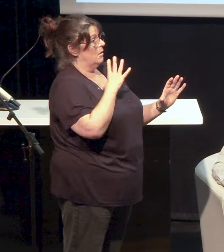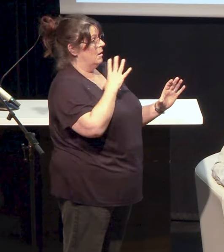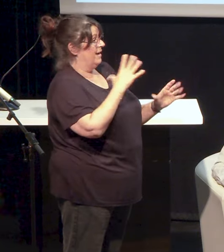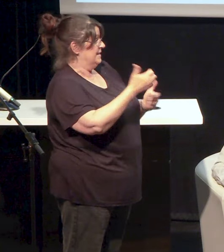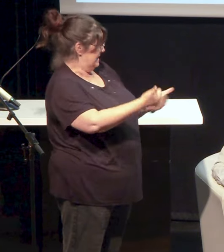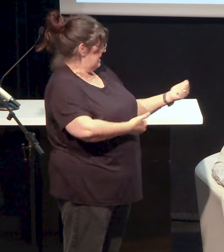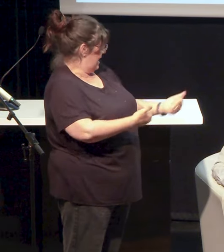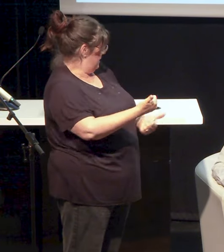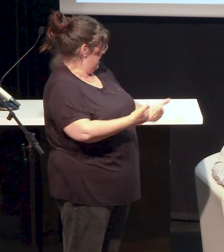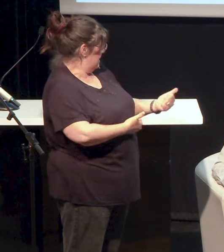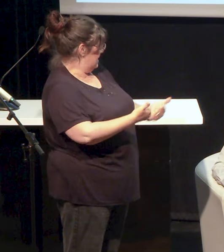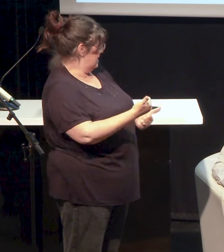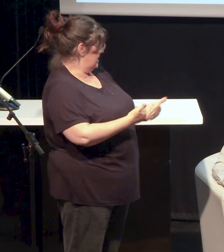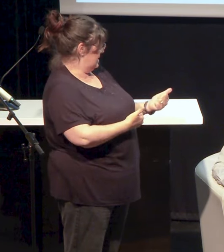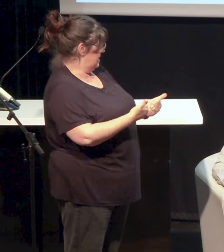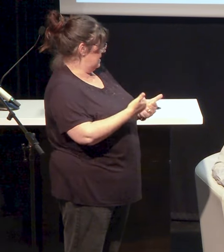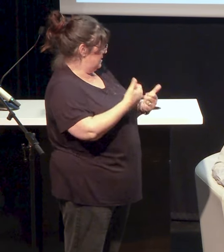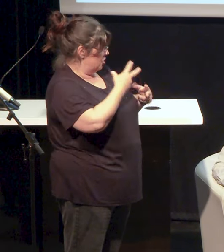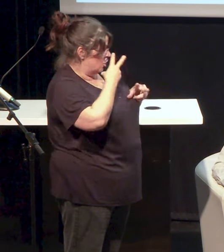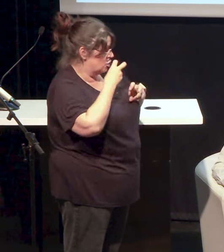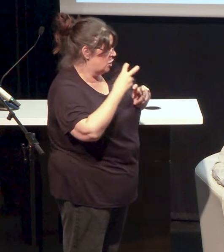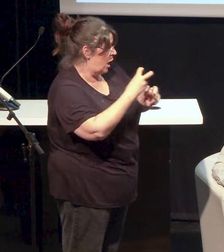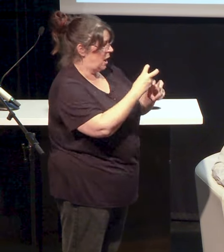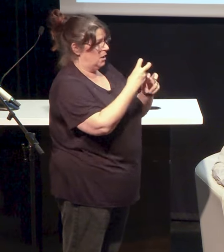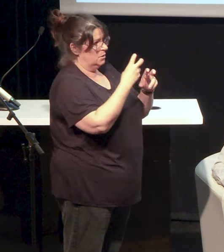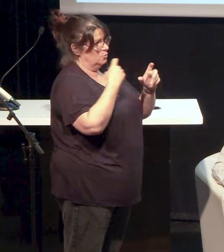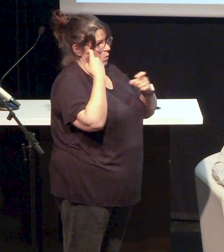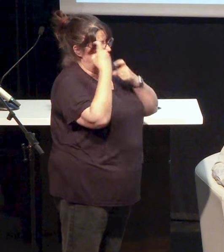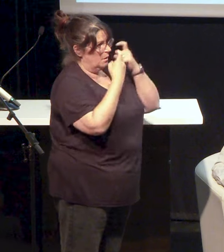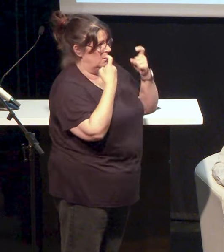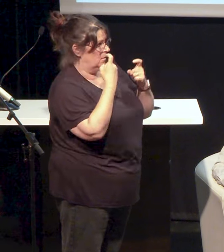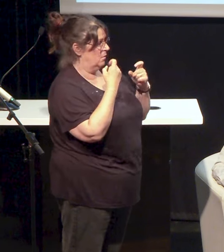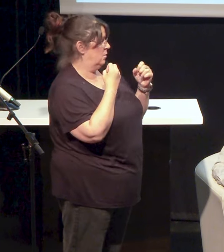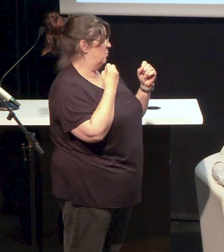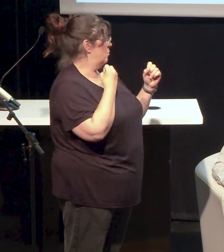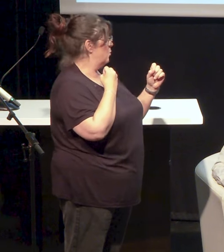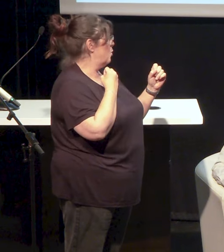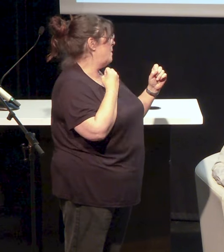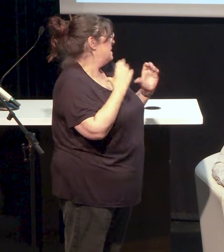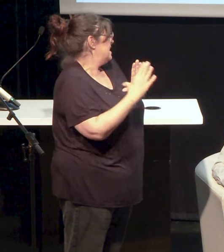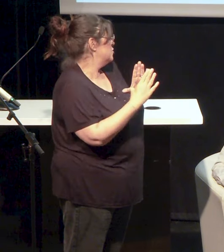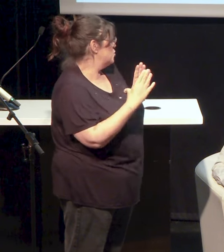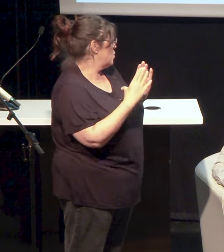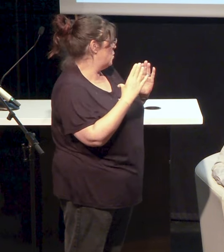il y a des services qui cherchent donc à mettre en médiation